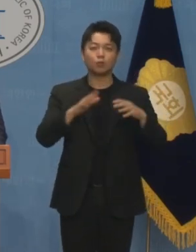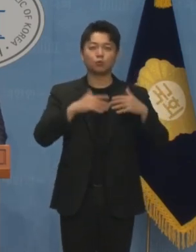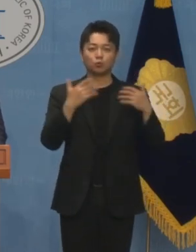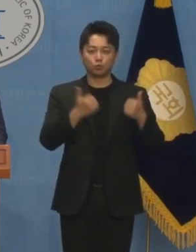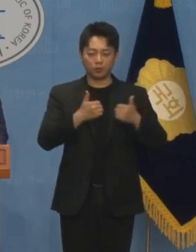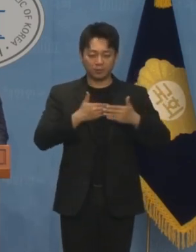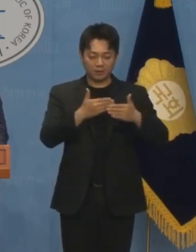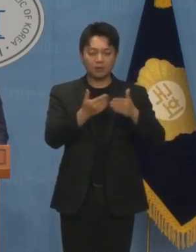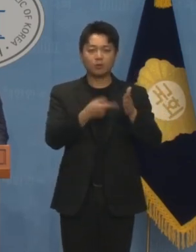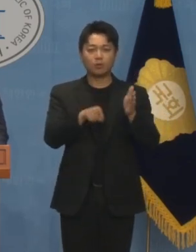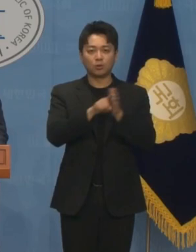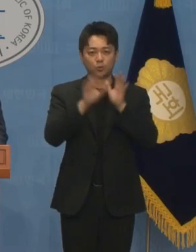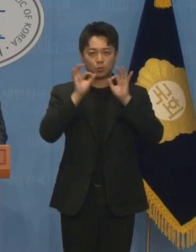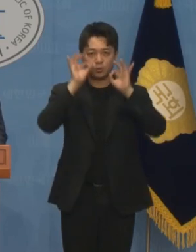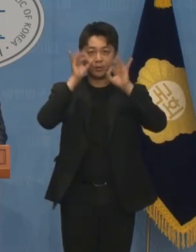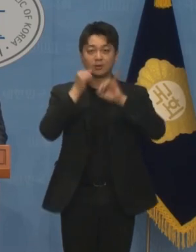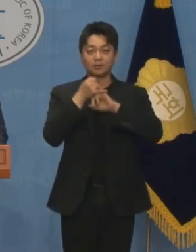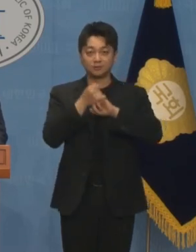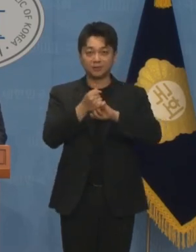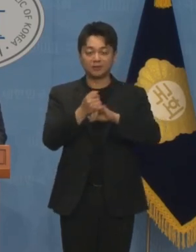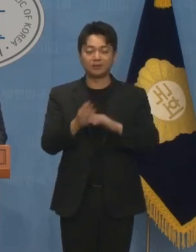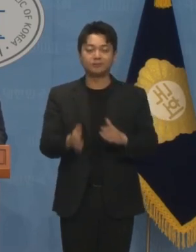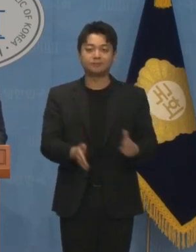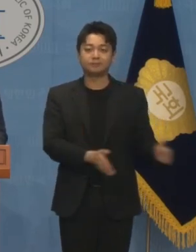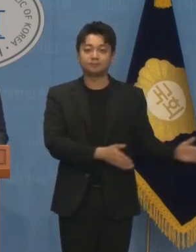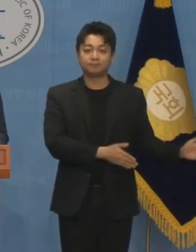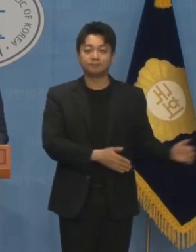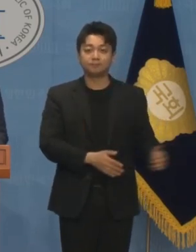최선을 다하겠습니다.